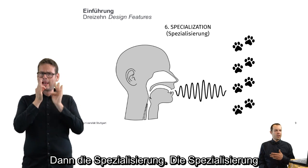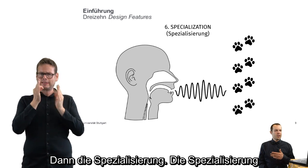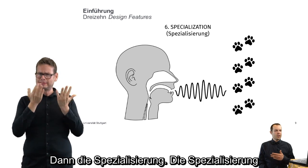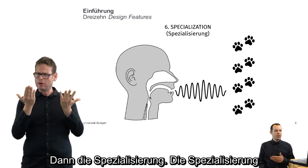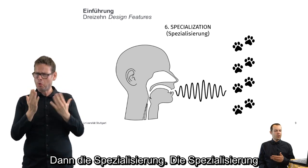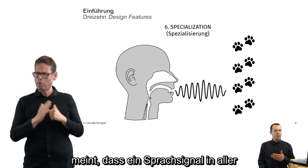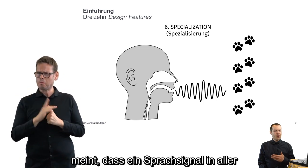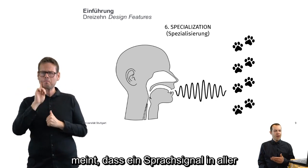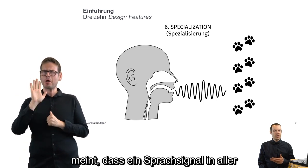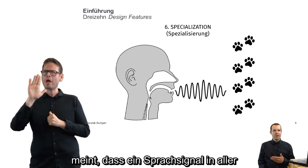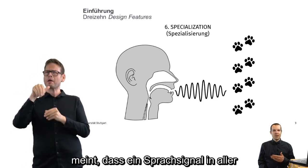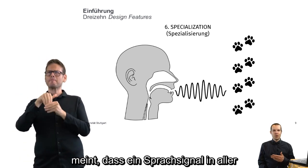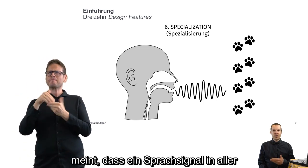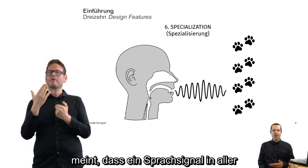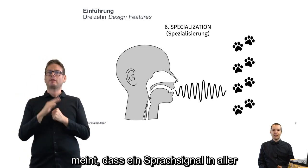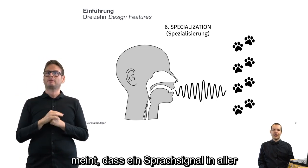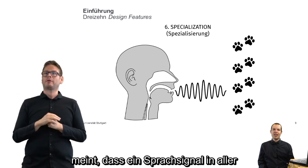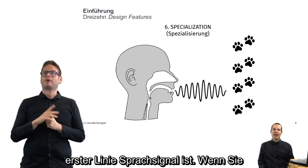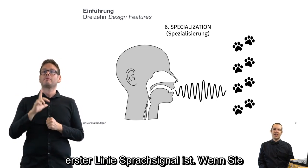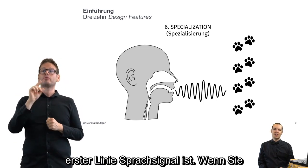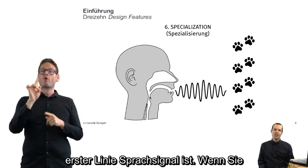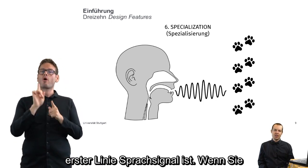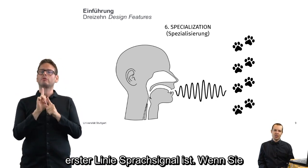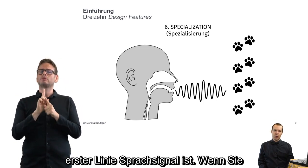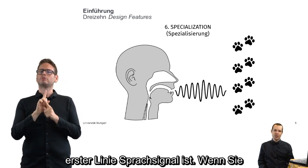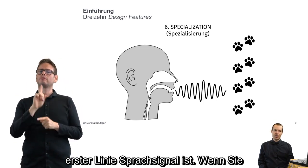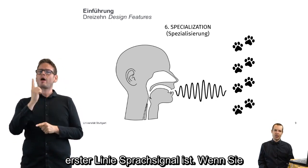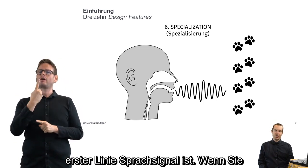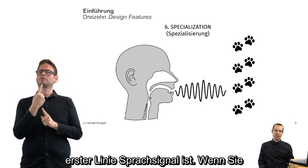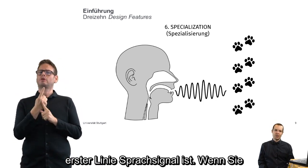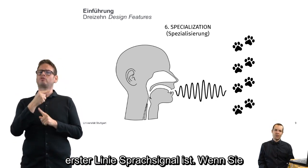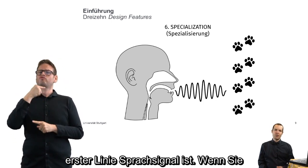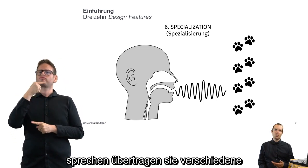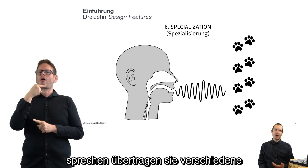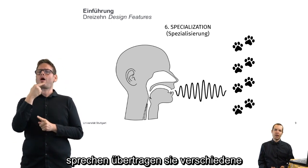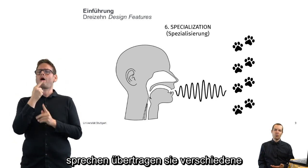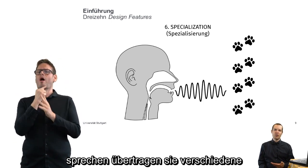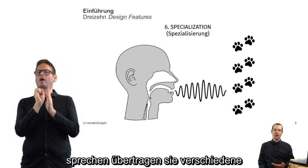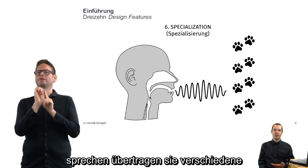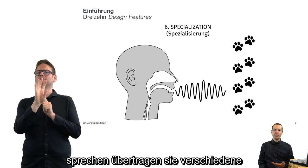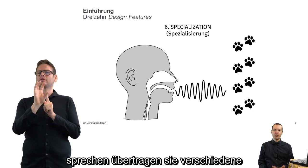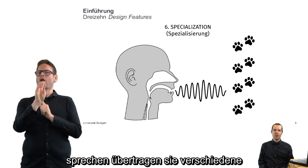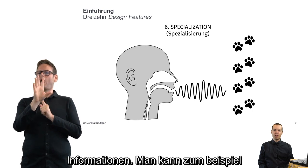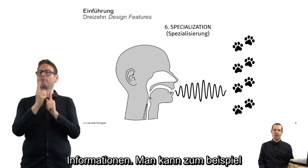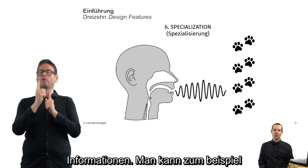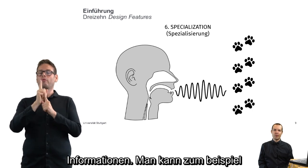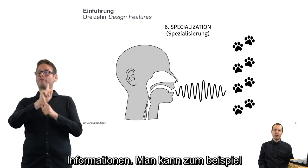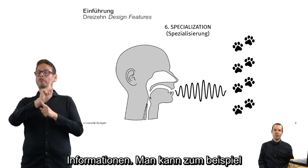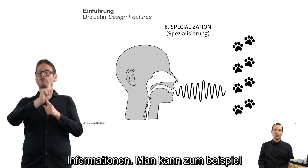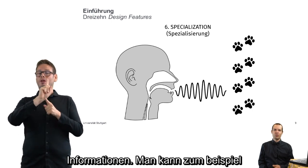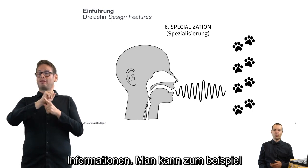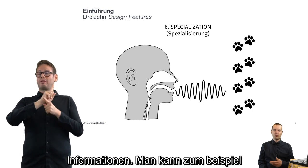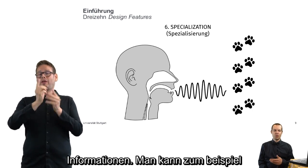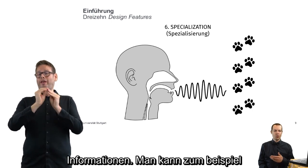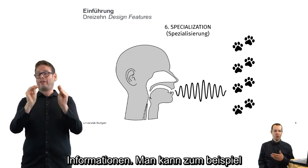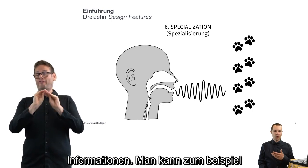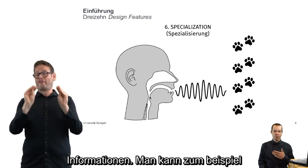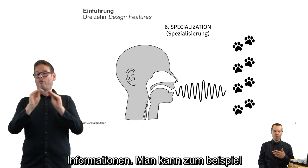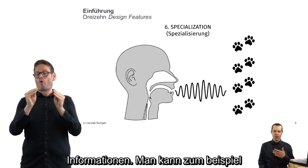Die Spezialisierung meint, dass ein Sprachsignal in allererster Linie ein Sprachsignal ist. Wenn Sie sprechen, übertragen Sie verschiedenerlei Informationen.